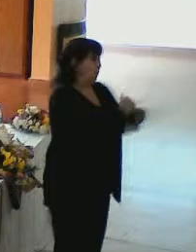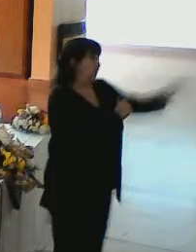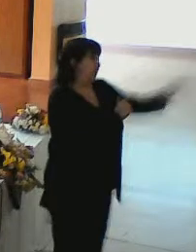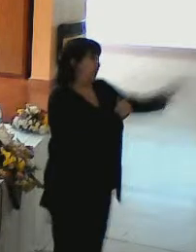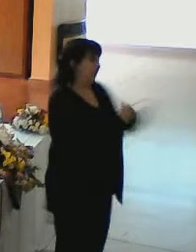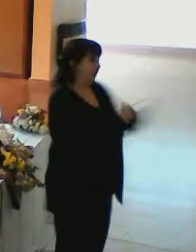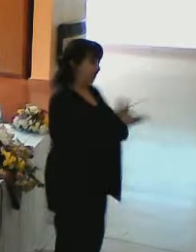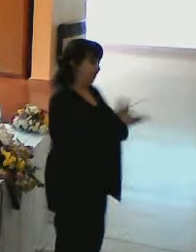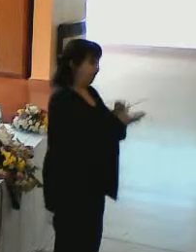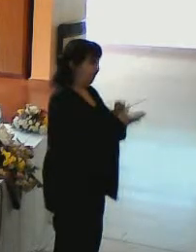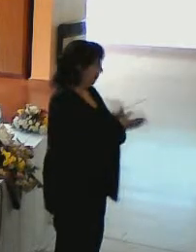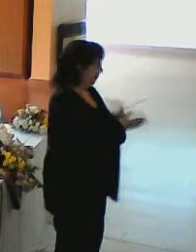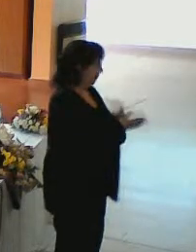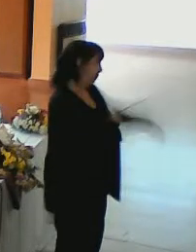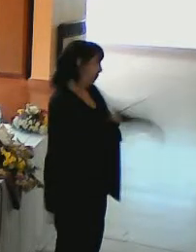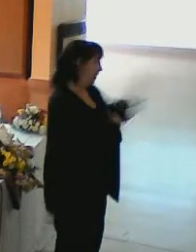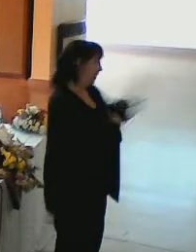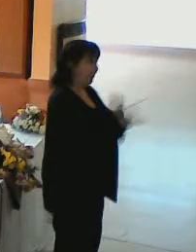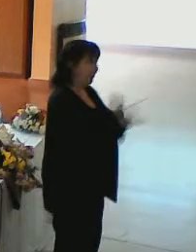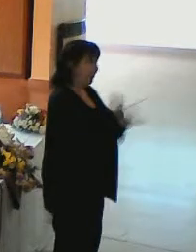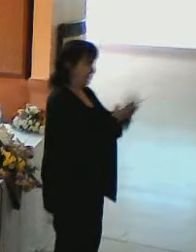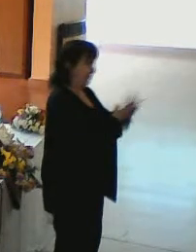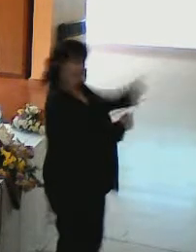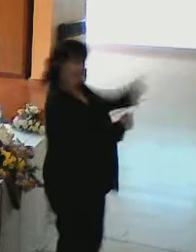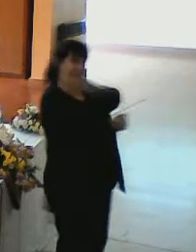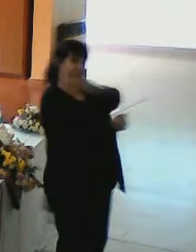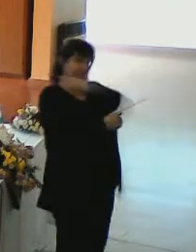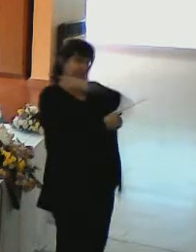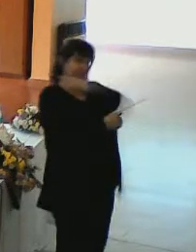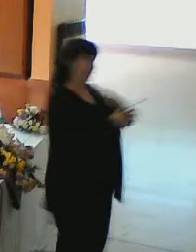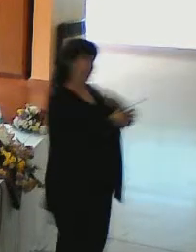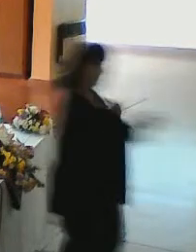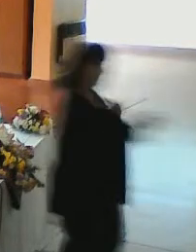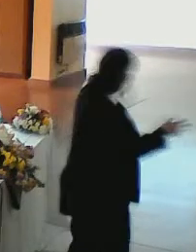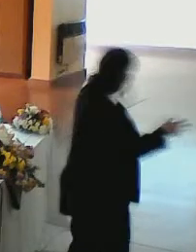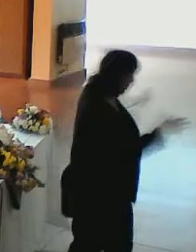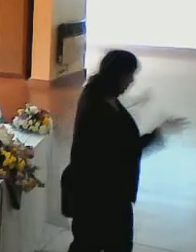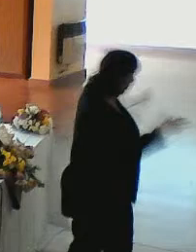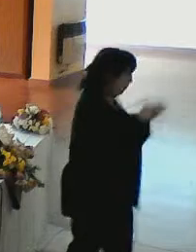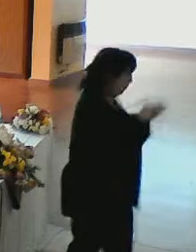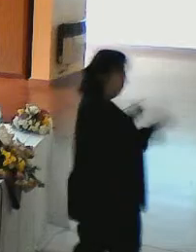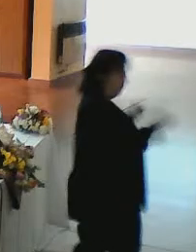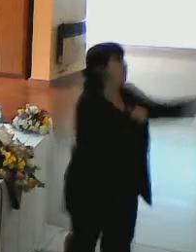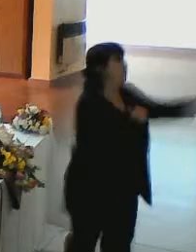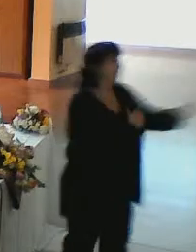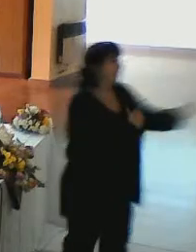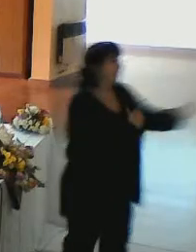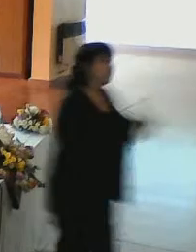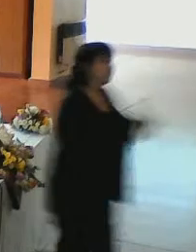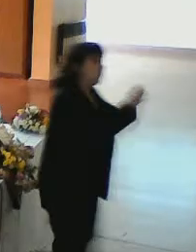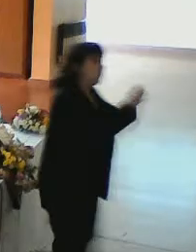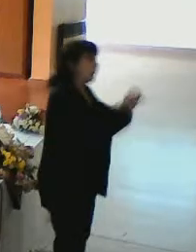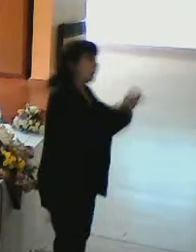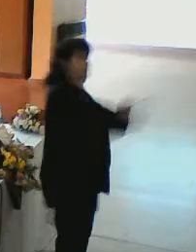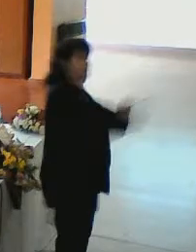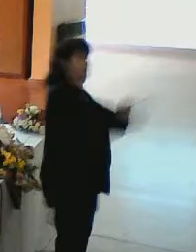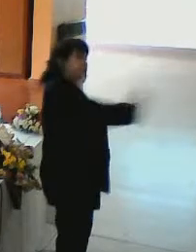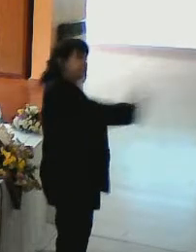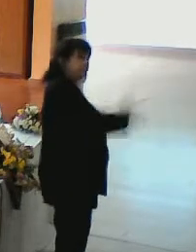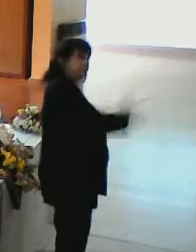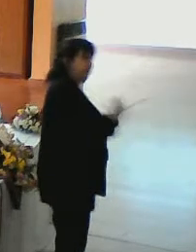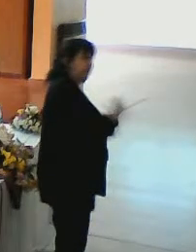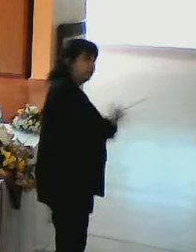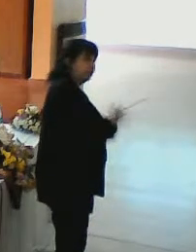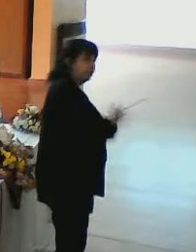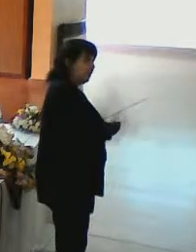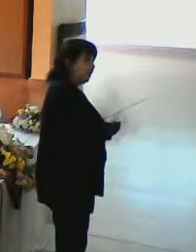que cometa bastantes errores y muchos problemas de conducta que hacen que el grupo lo empiece a rechazar. Y